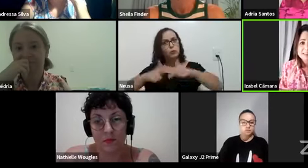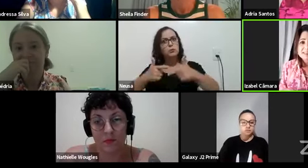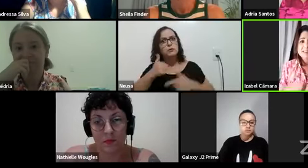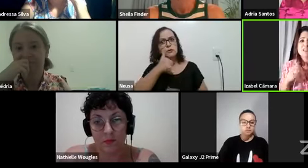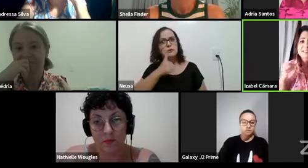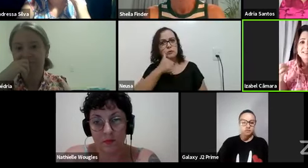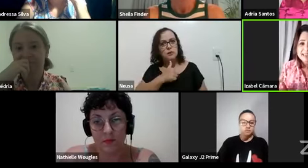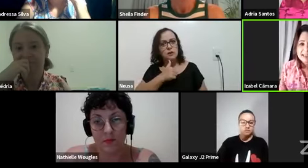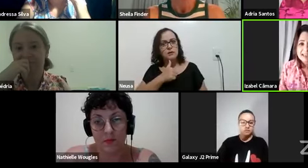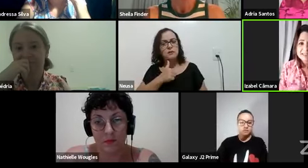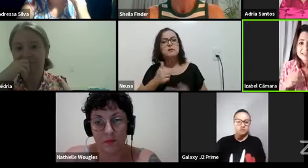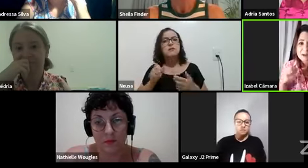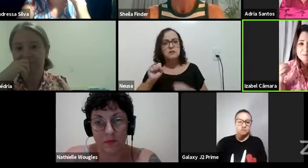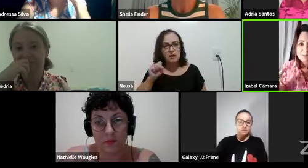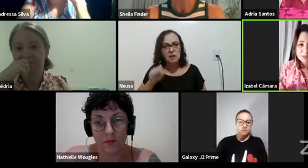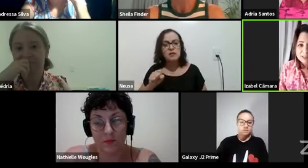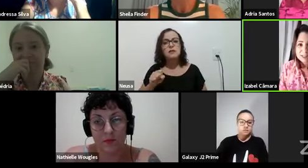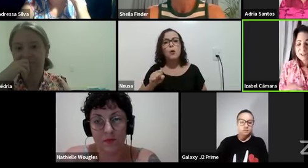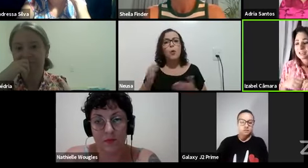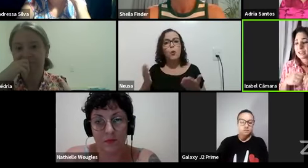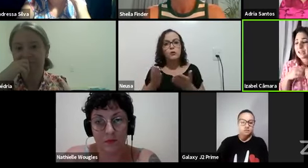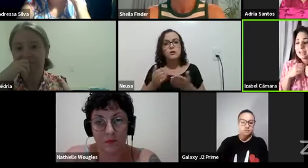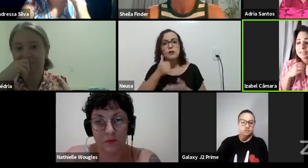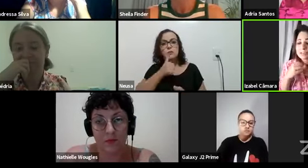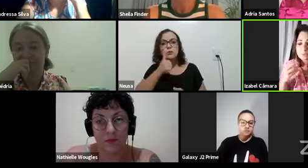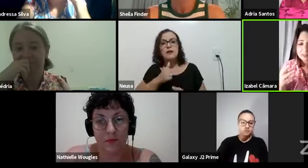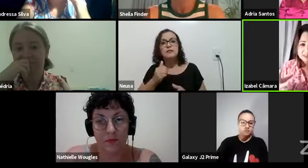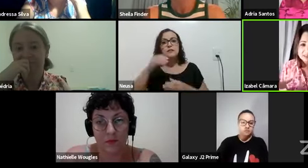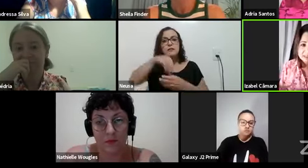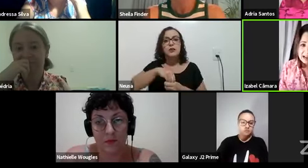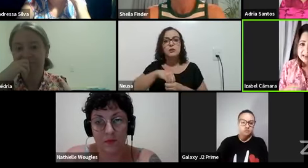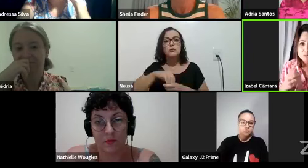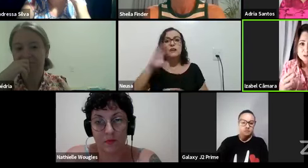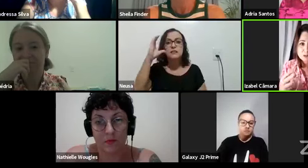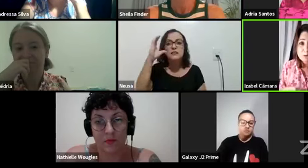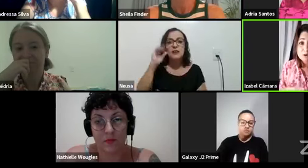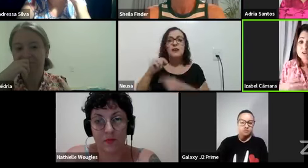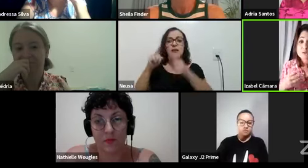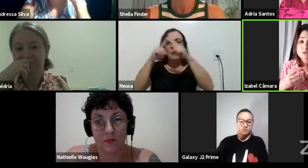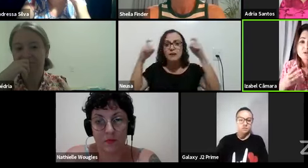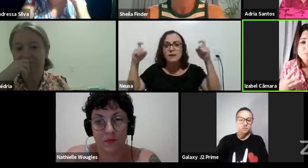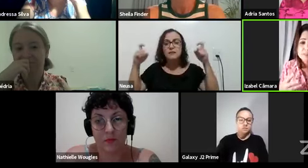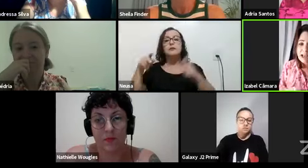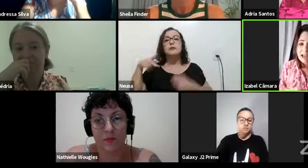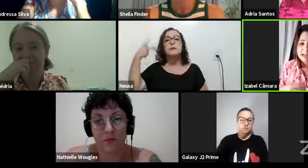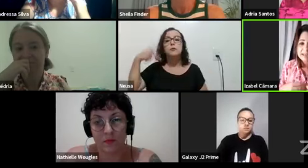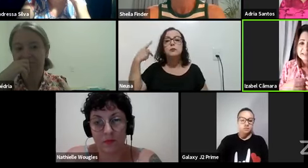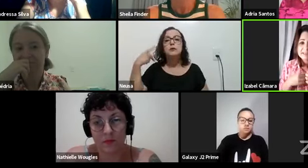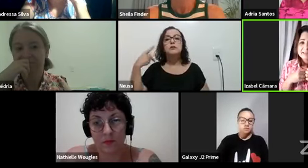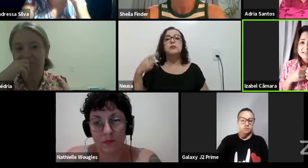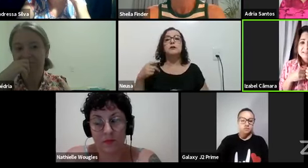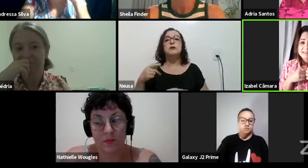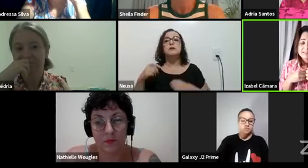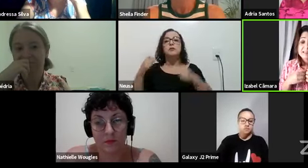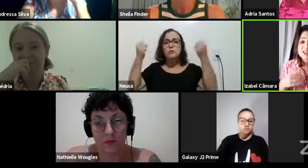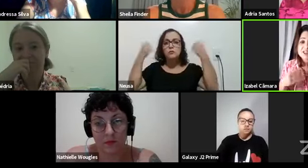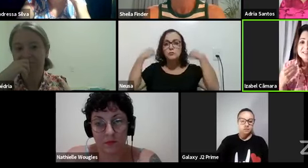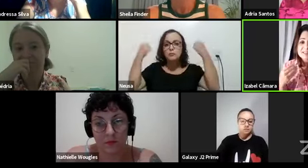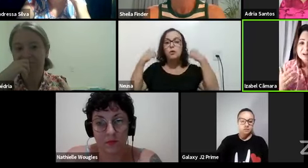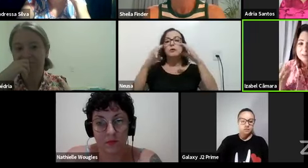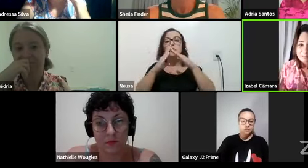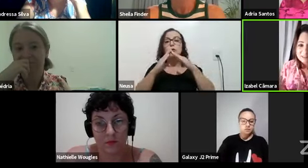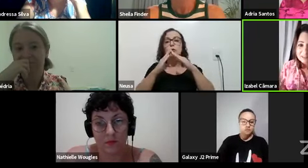estão aparecendo na ciência, na política, nas humanidades, no esporte, nos hospitais,